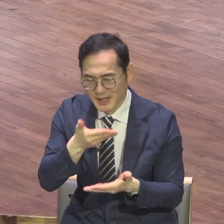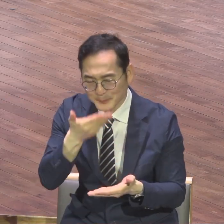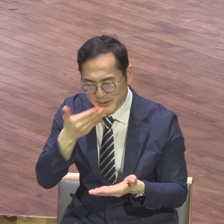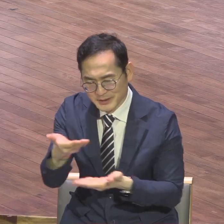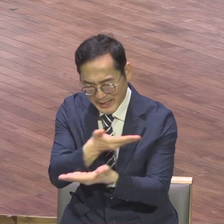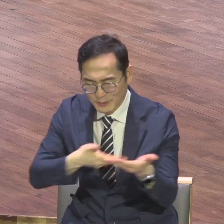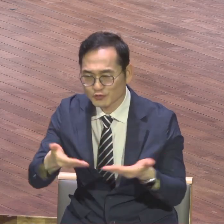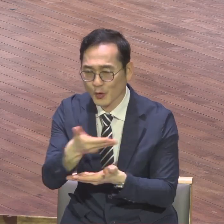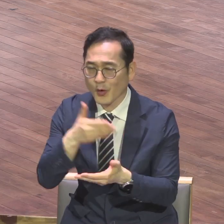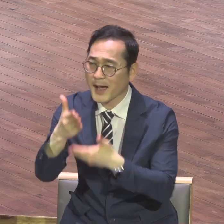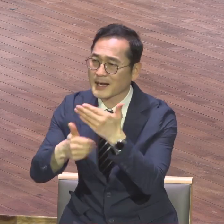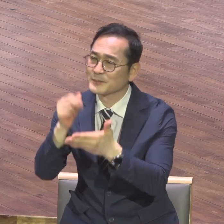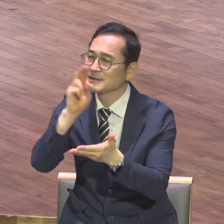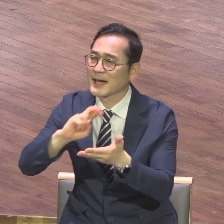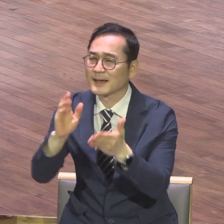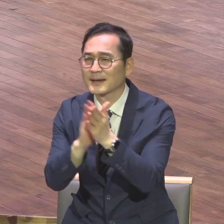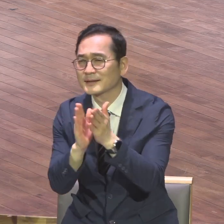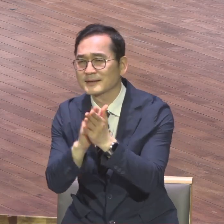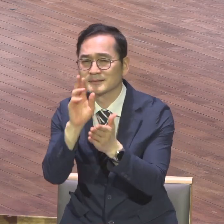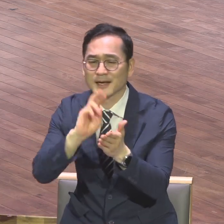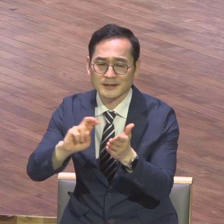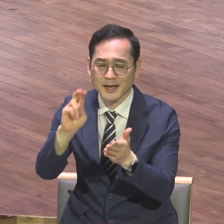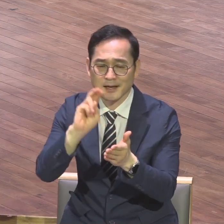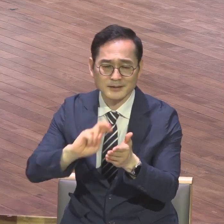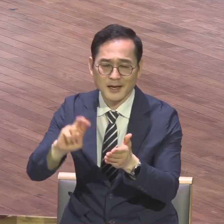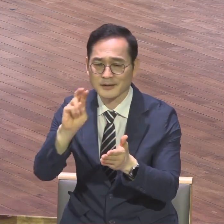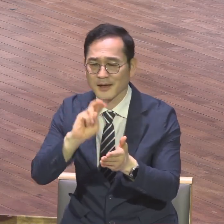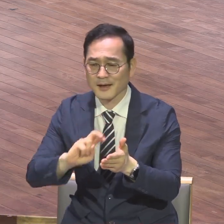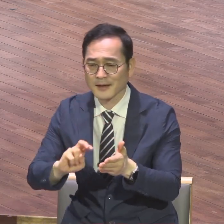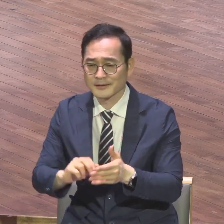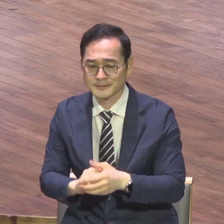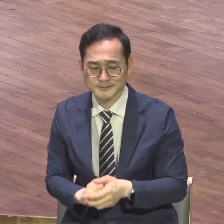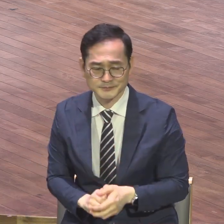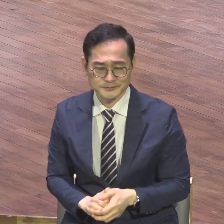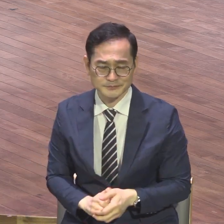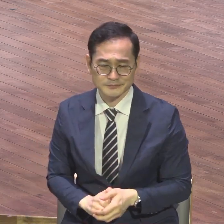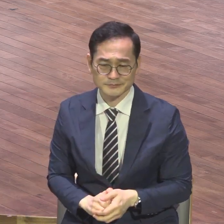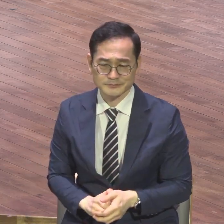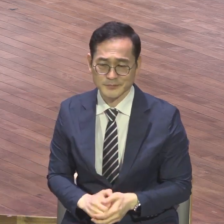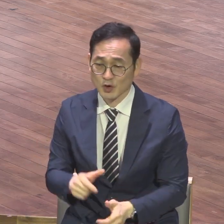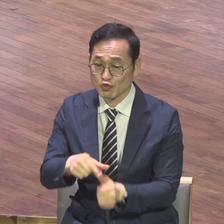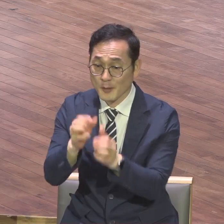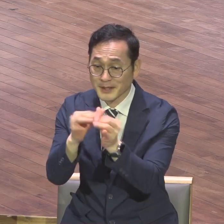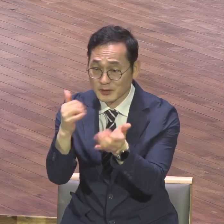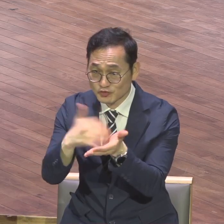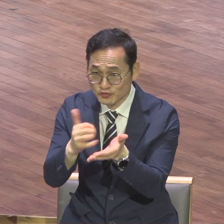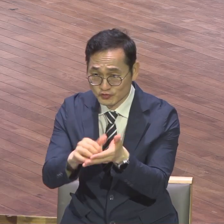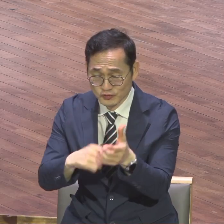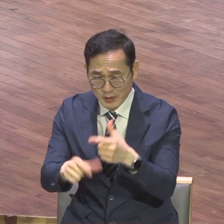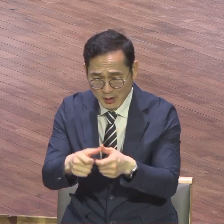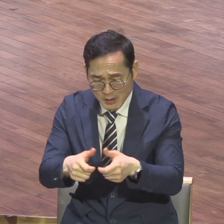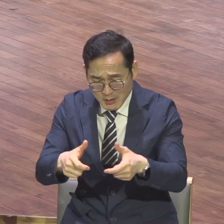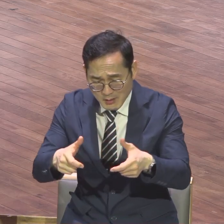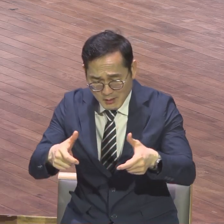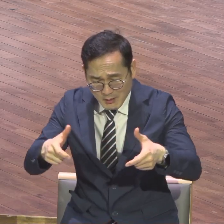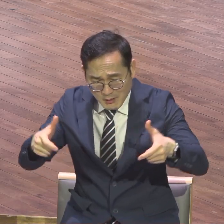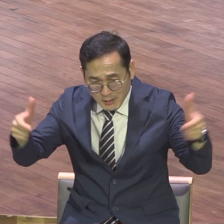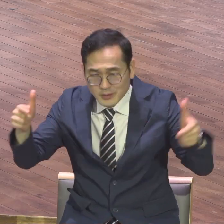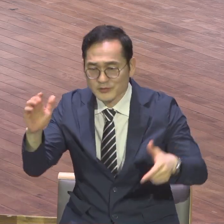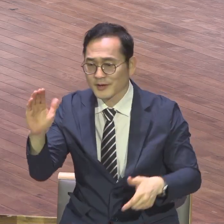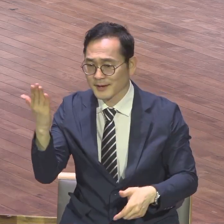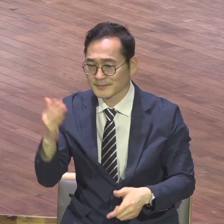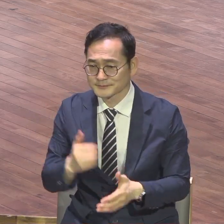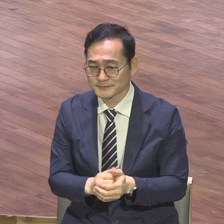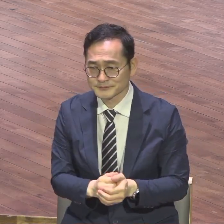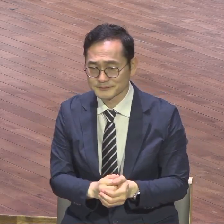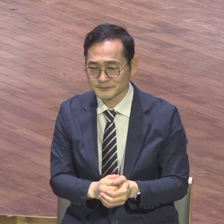음식을 먹고 하나님을 찬미하며 또 온 백성에게 칭송받으니 주께서 구원받는 사람을 날마다 더하게 하시더라. 이